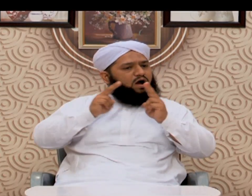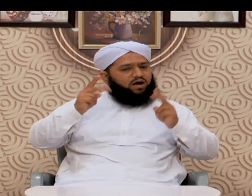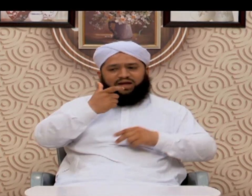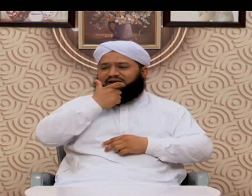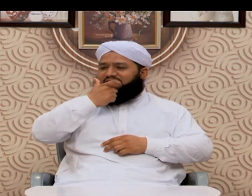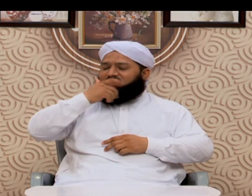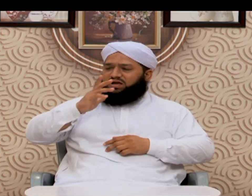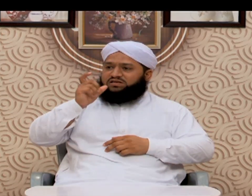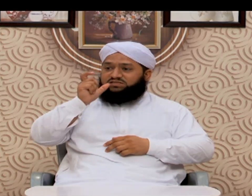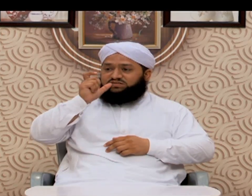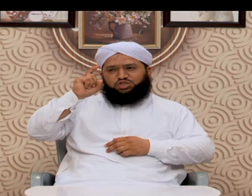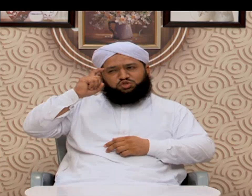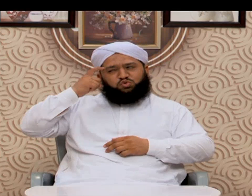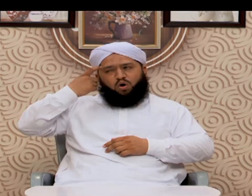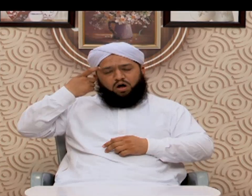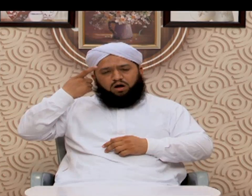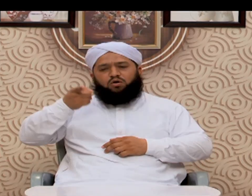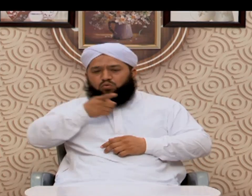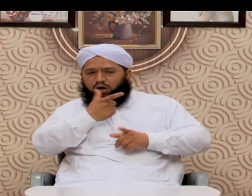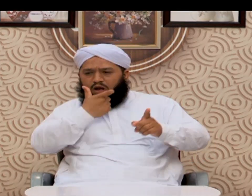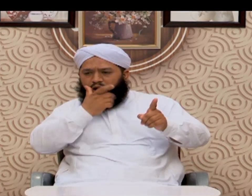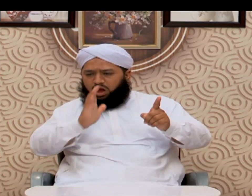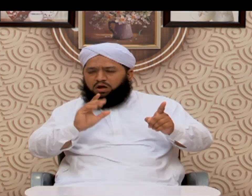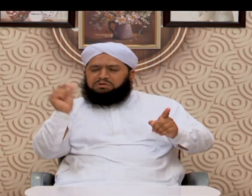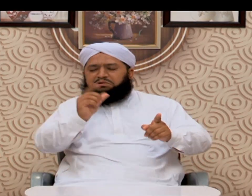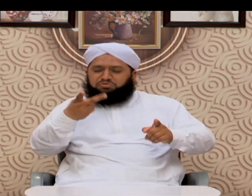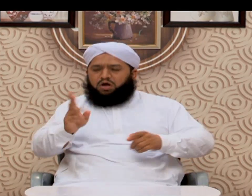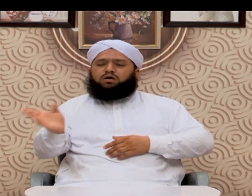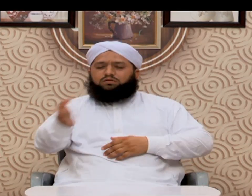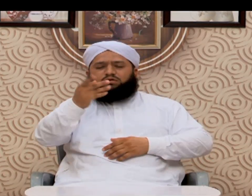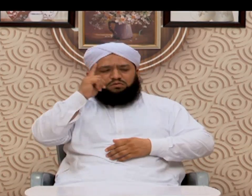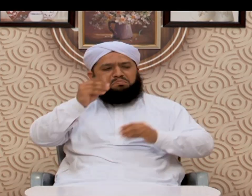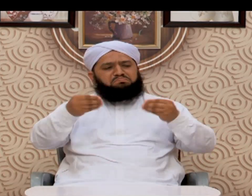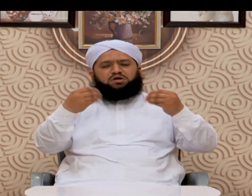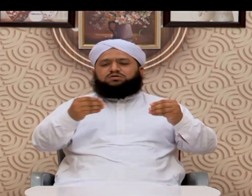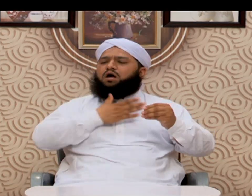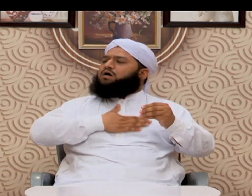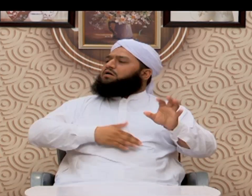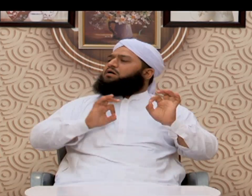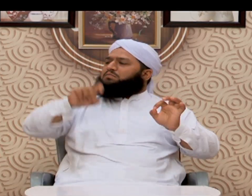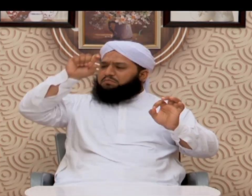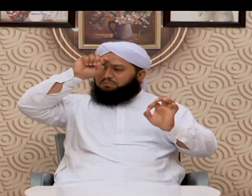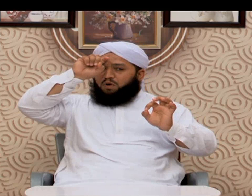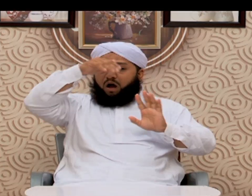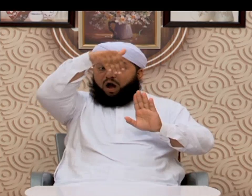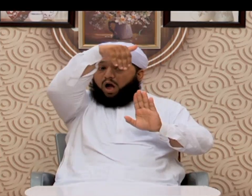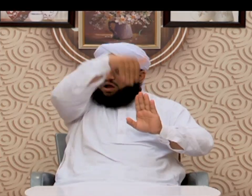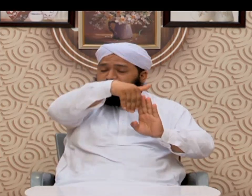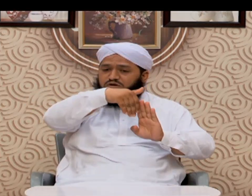ہنس رہا ہوتا ہے۔ ایسے میں شیطان یوں مطمئن کر دیتا ہے کہ اس ہنسی مذاق سے یہ بھی خوش ہو رہا ہے، حالانکہ وہ